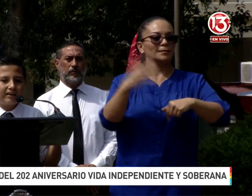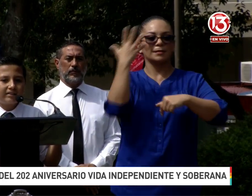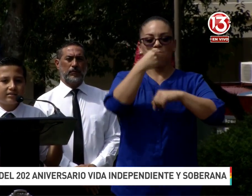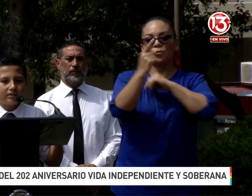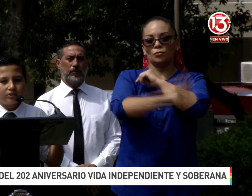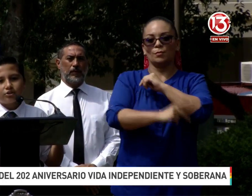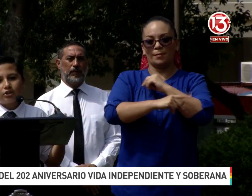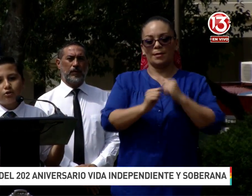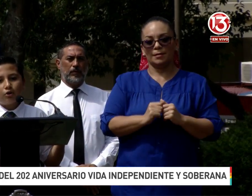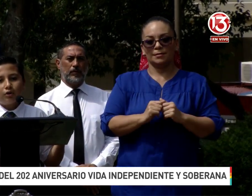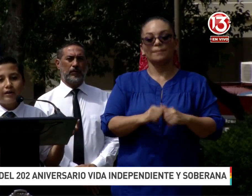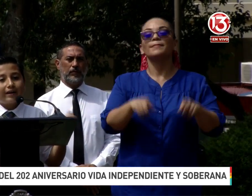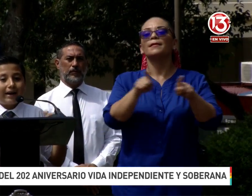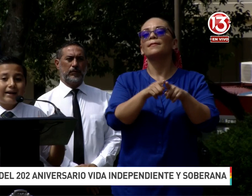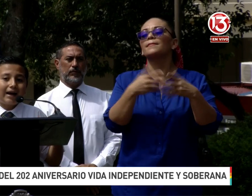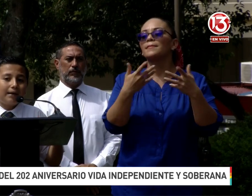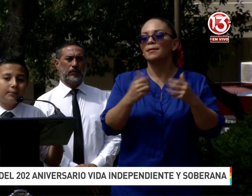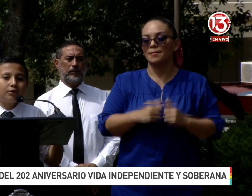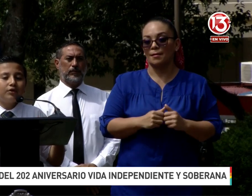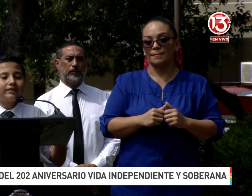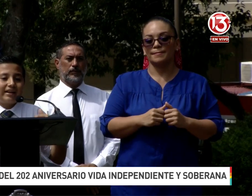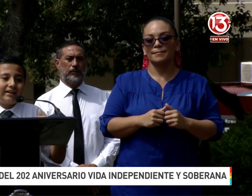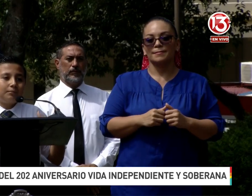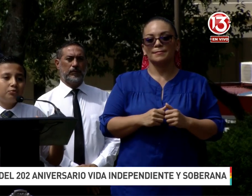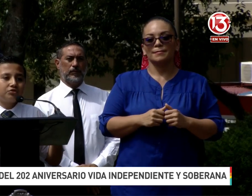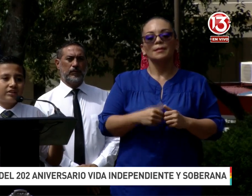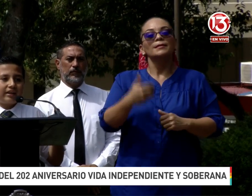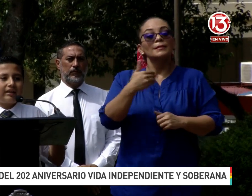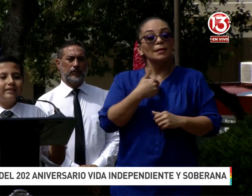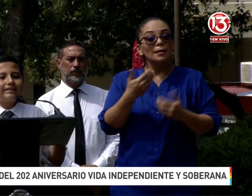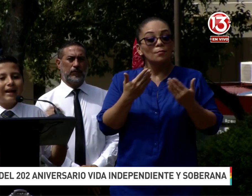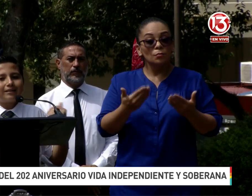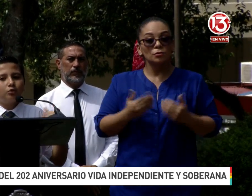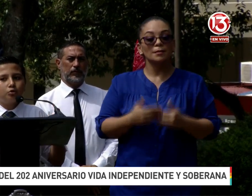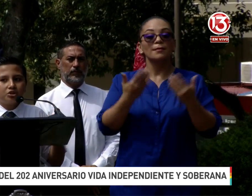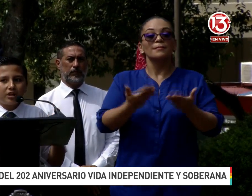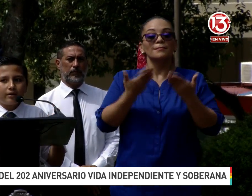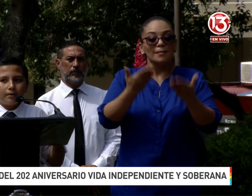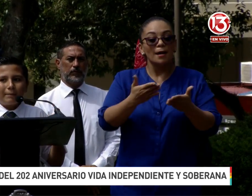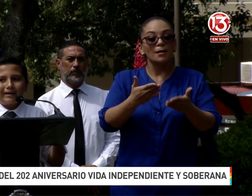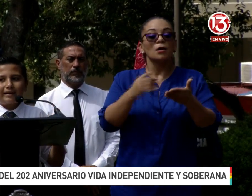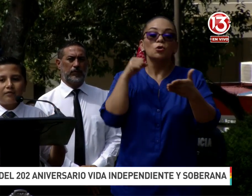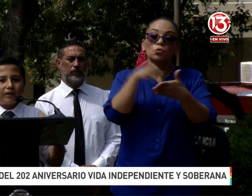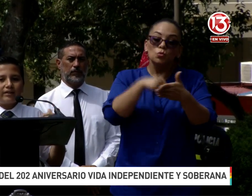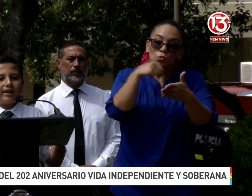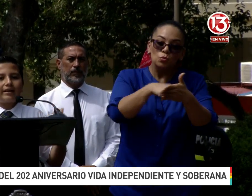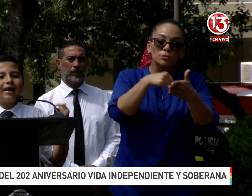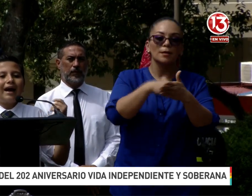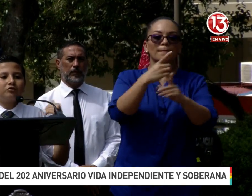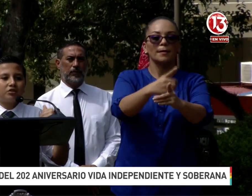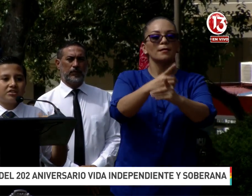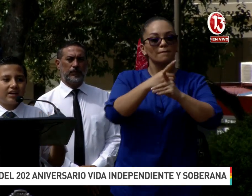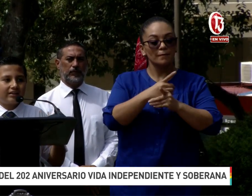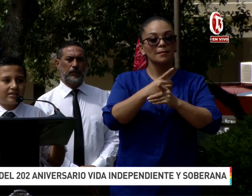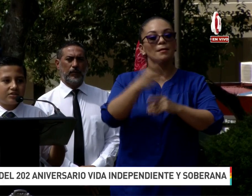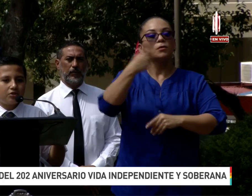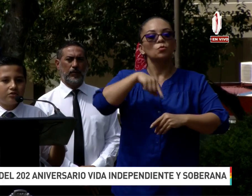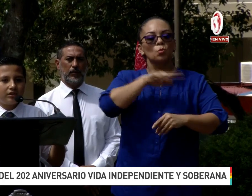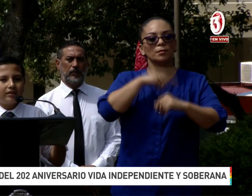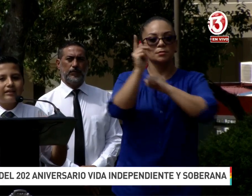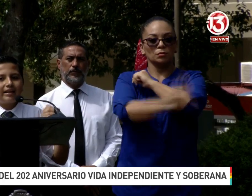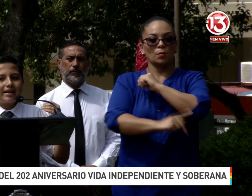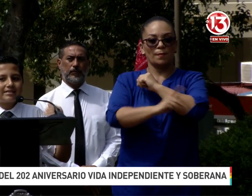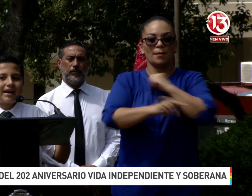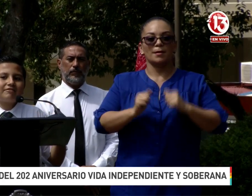maravilloso país, sino que en cambio tenemos que dar lucha para defender a nuestra